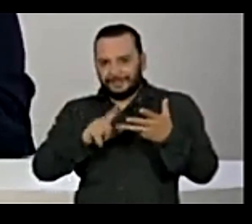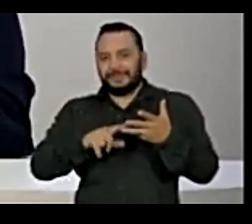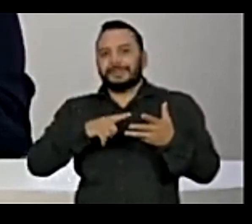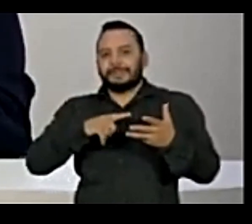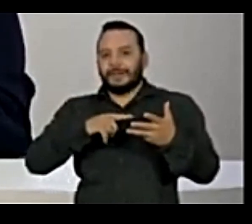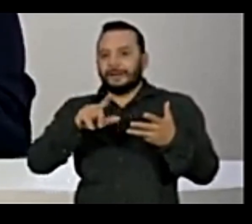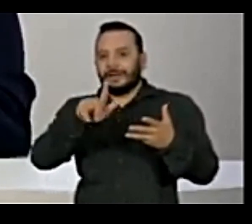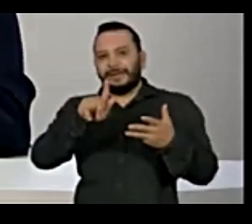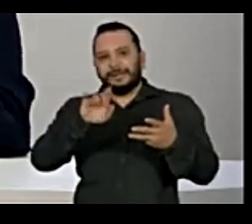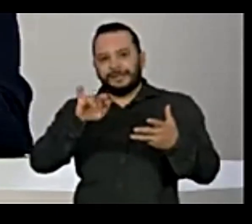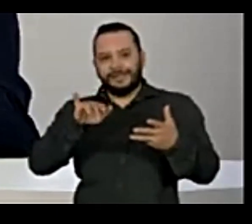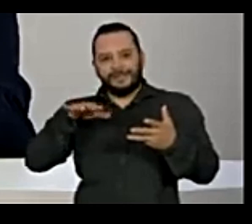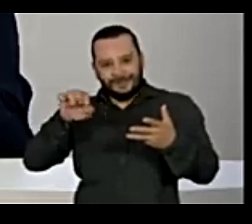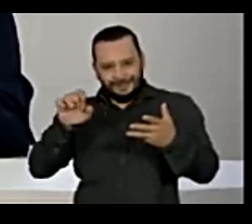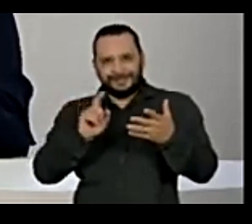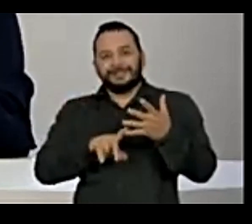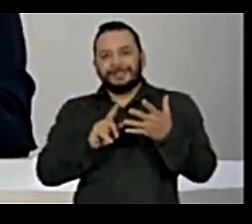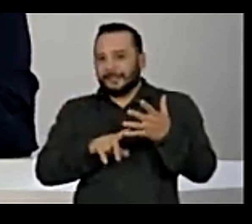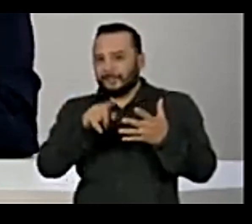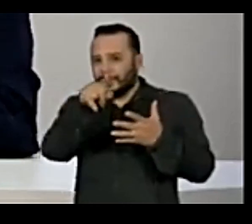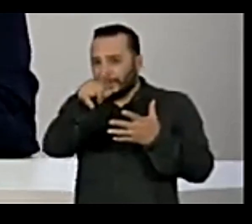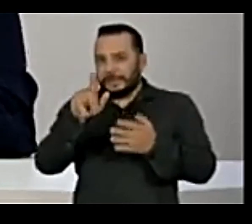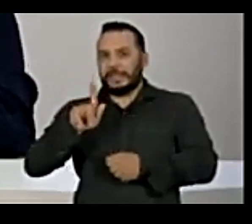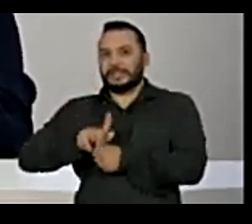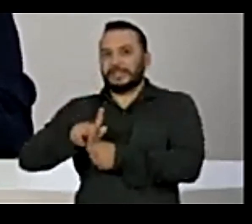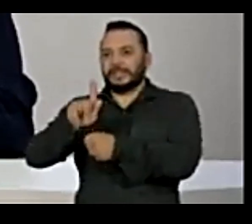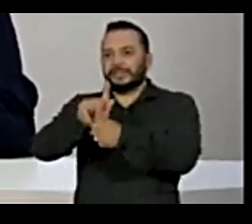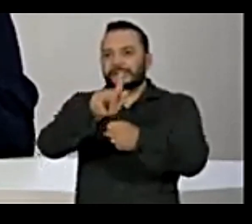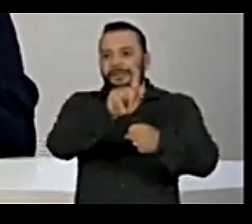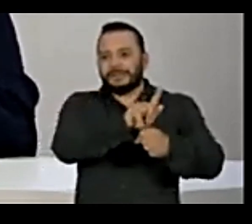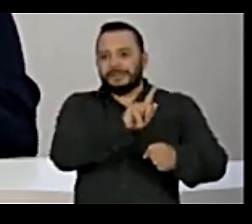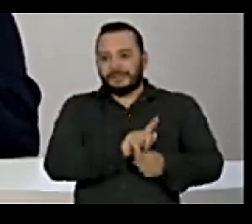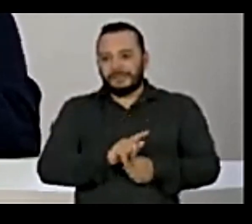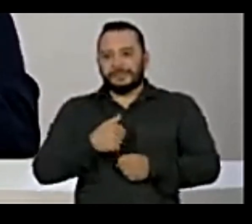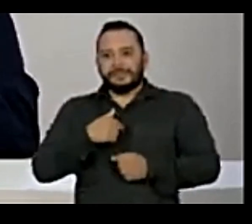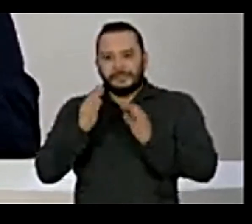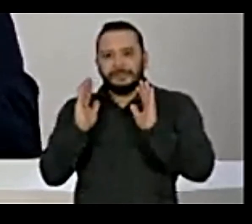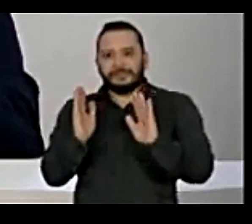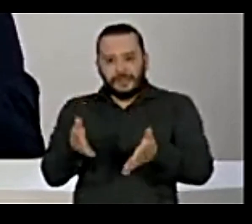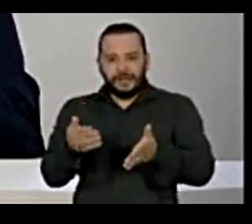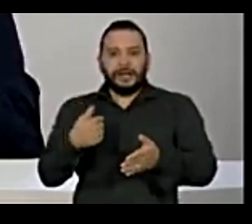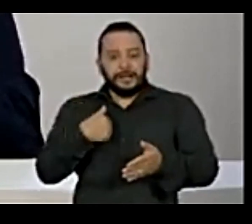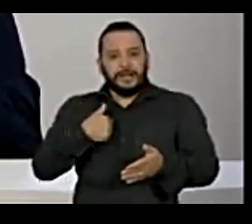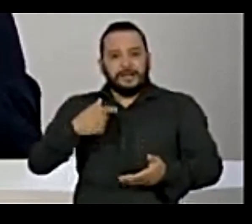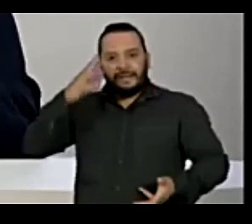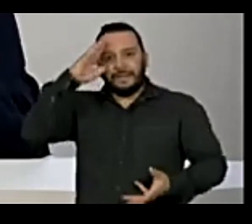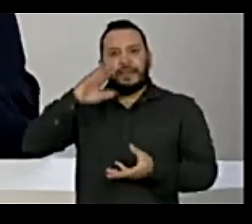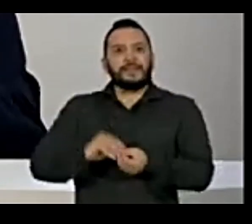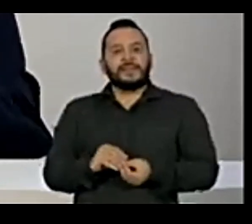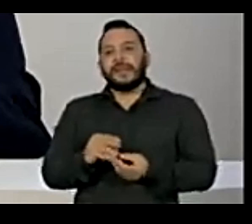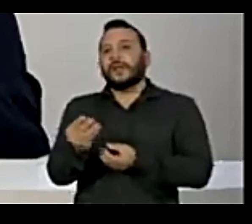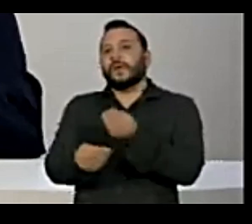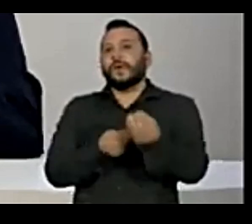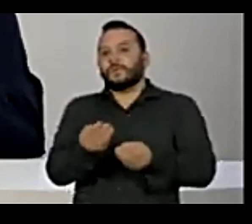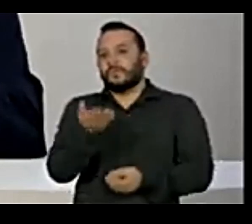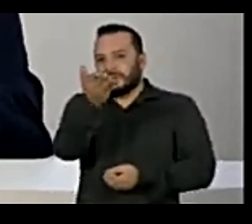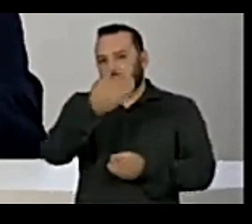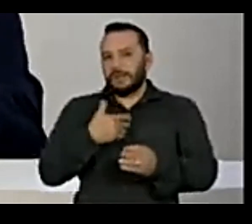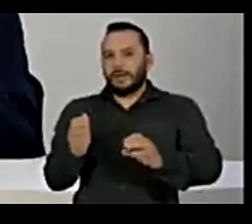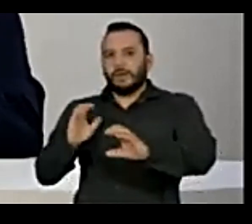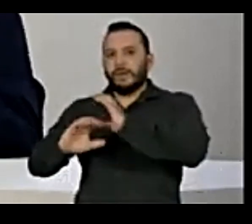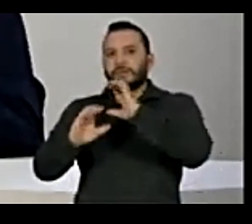também é um sucesso no YouTube. Então, você está gerenciando também essas carreiras. E aí eu queria entender, como comunicador e